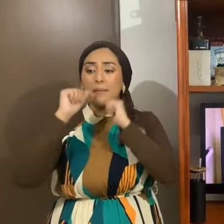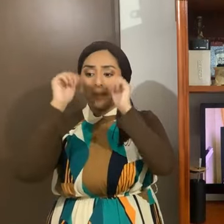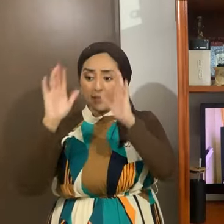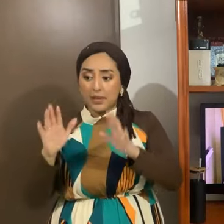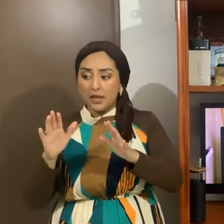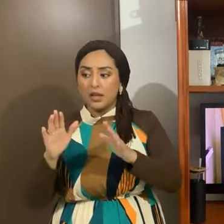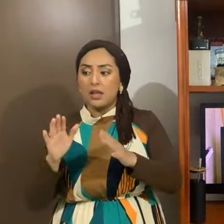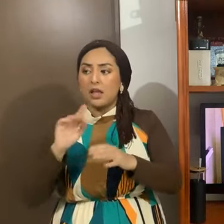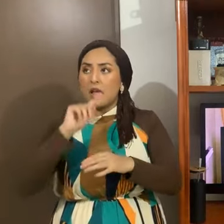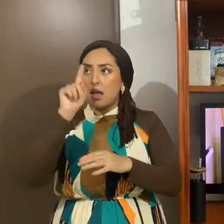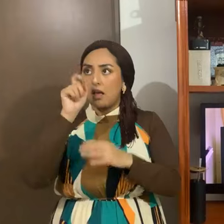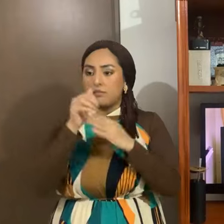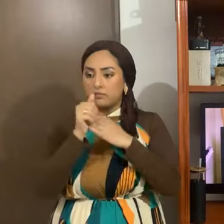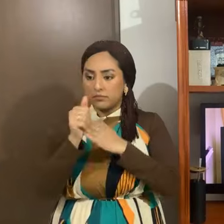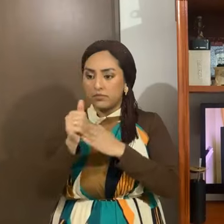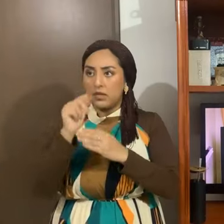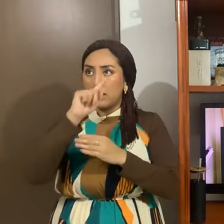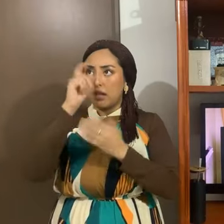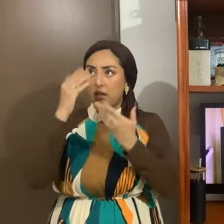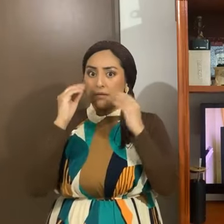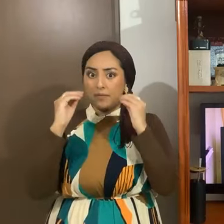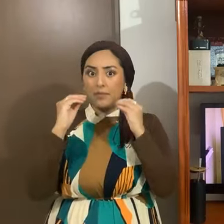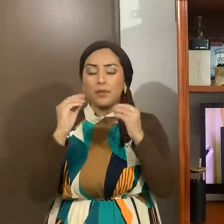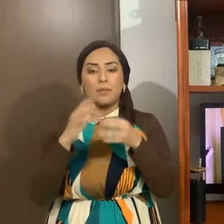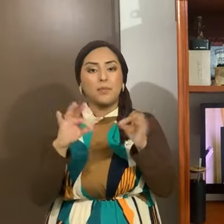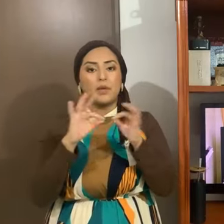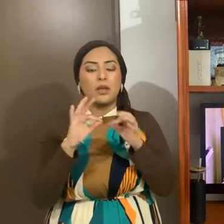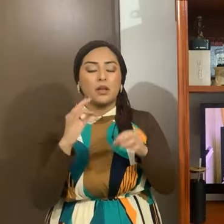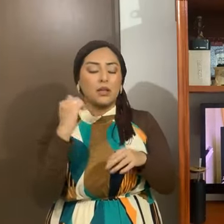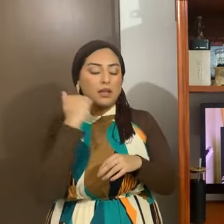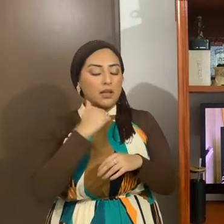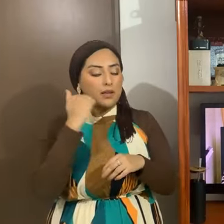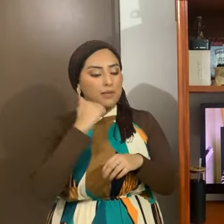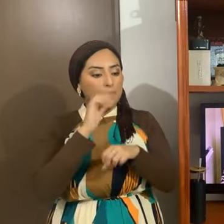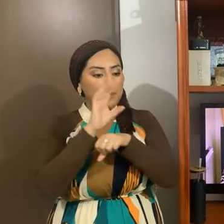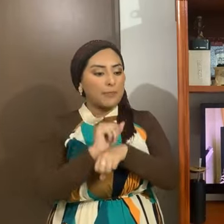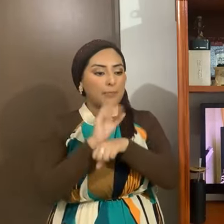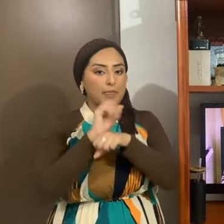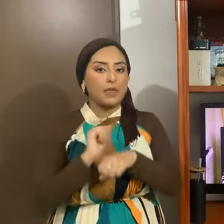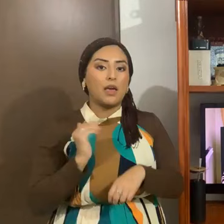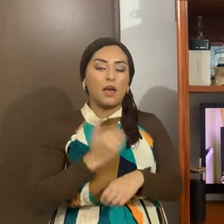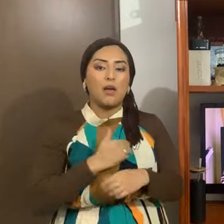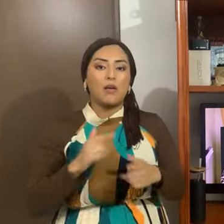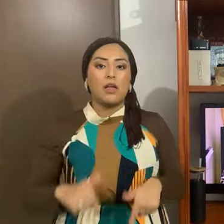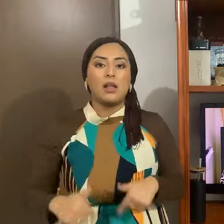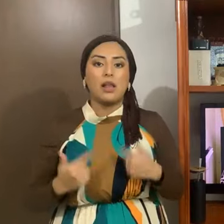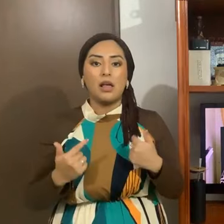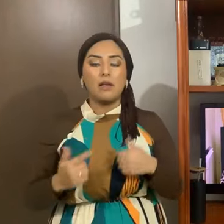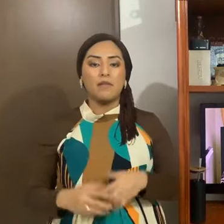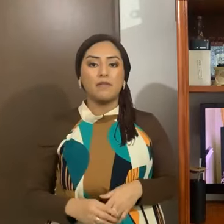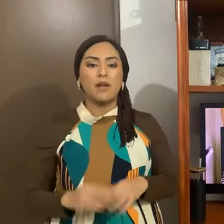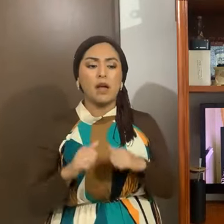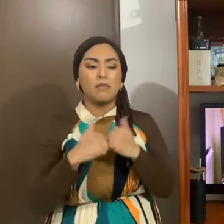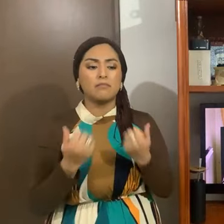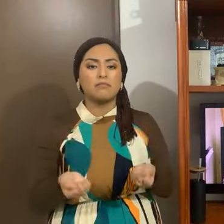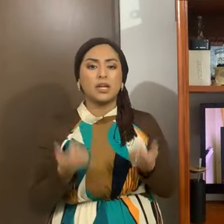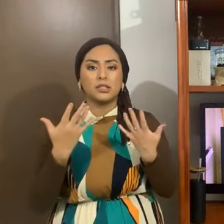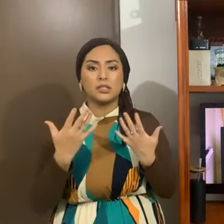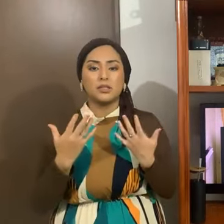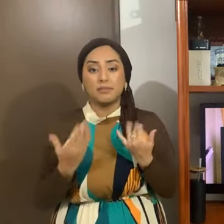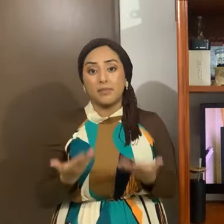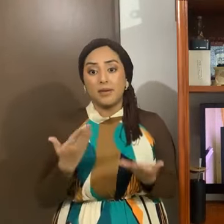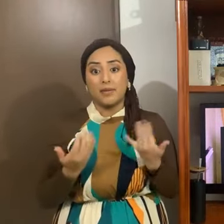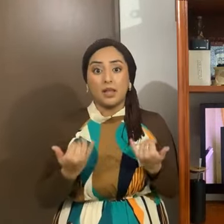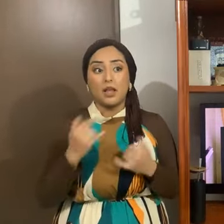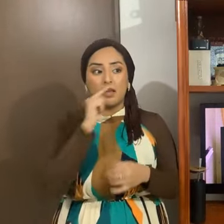pedir dirección, pedir ministración, debe ser un hábito constante en nuestra vida. ¿Qué tanto, que a lo mejor